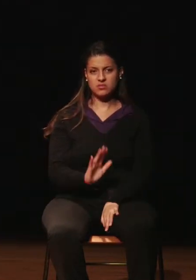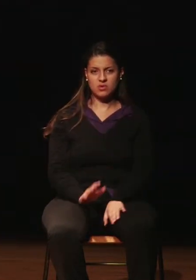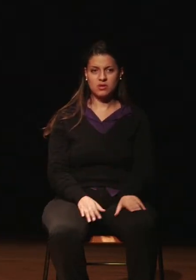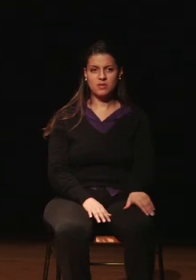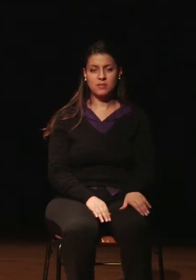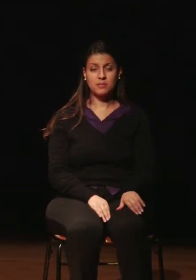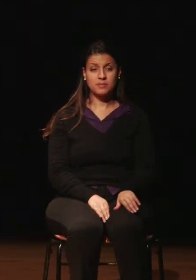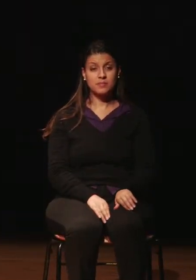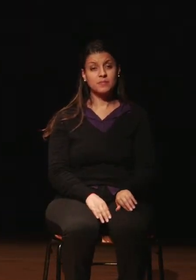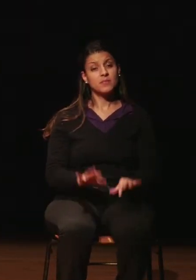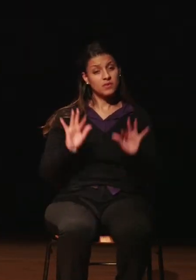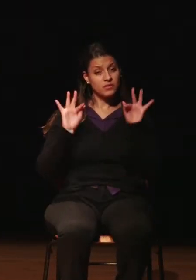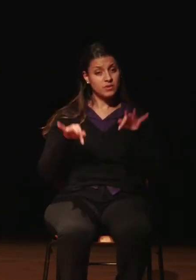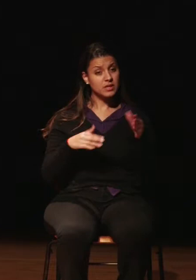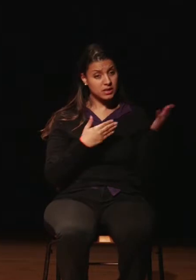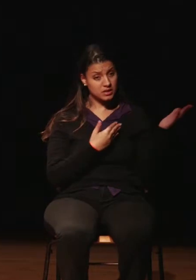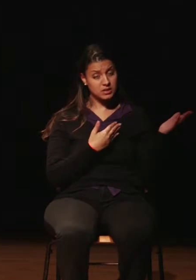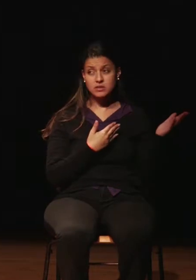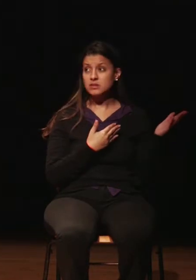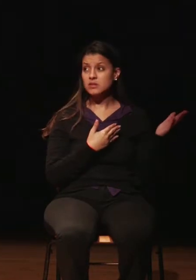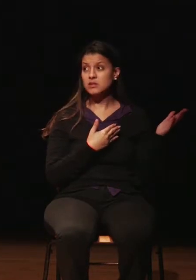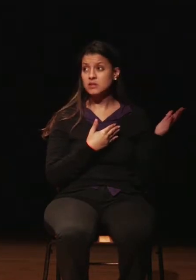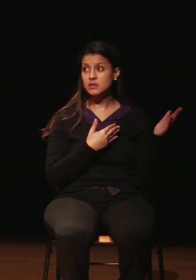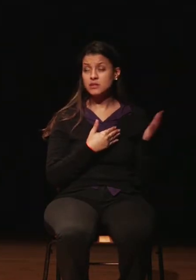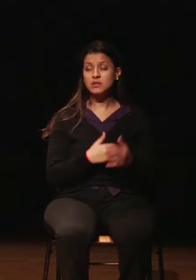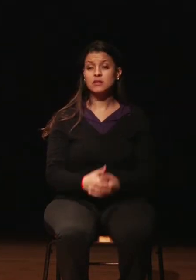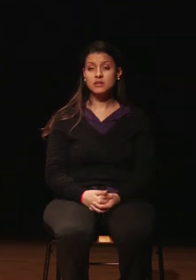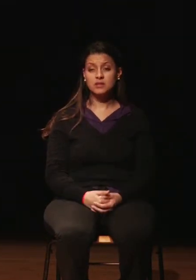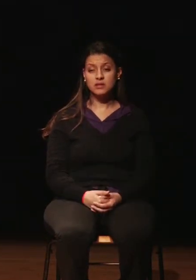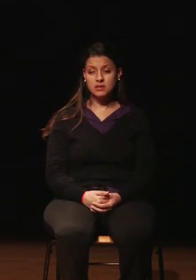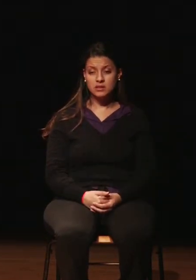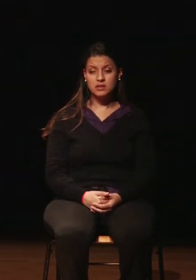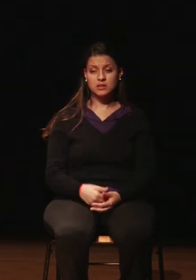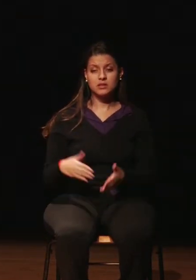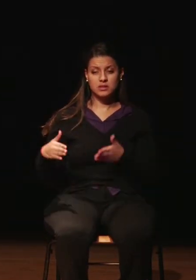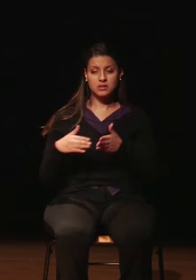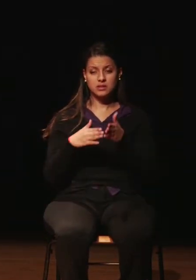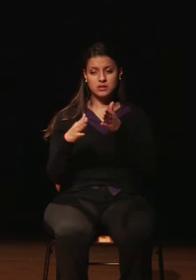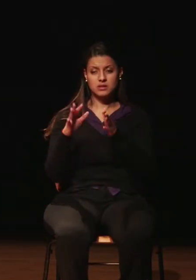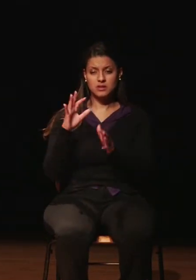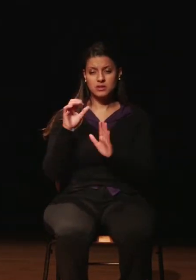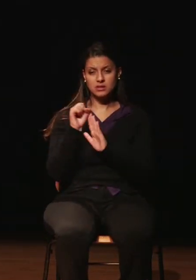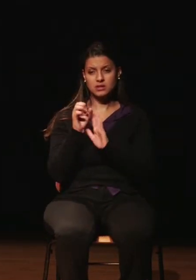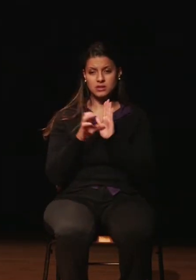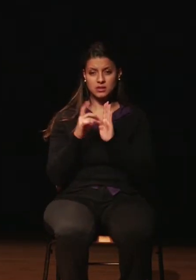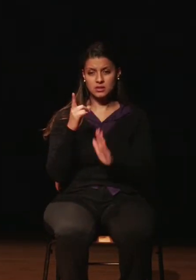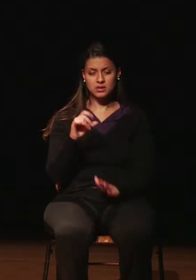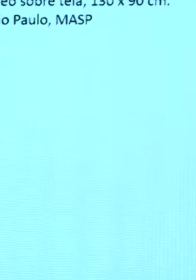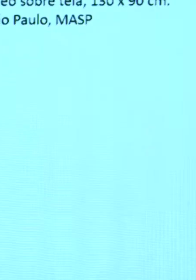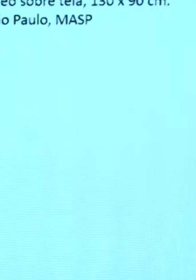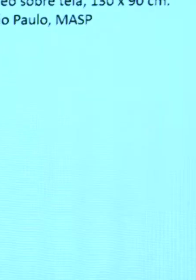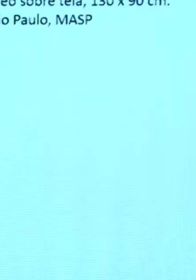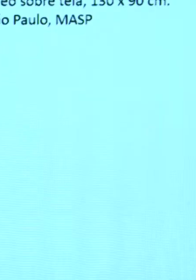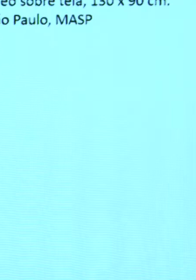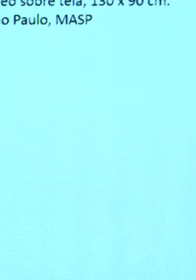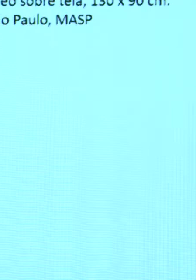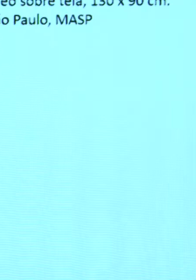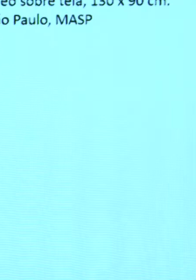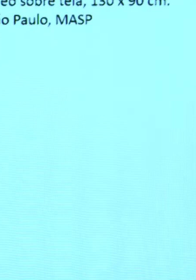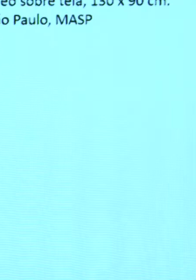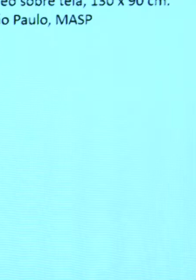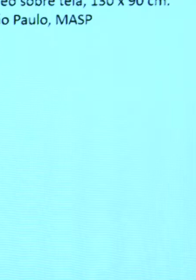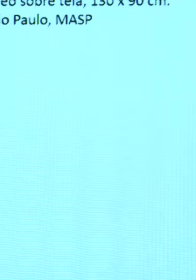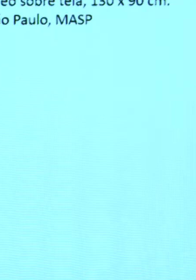Para finalizar esse breve percurso no século XIX, temos duas obras do